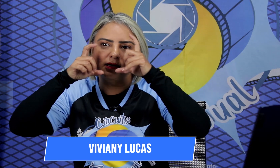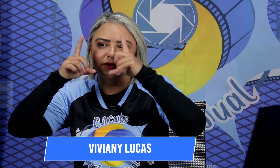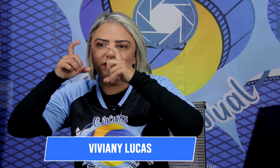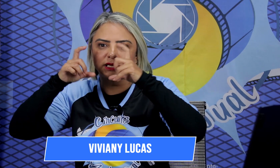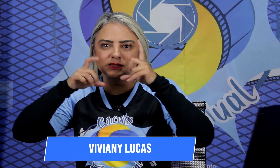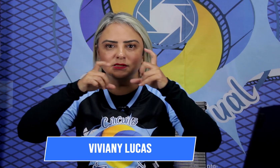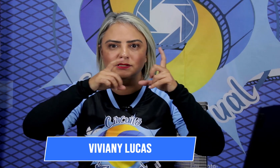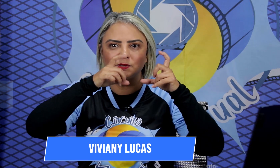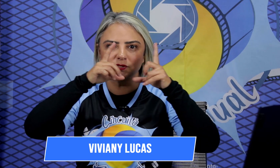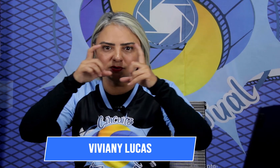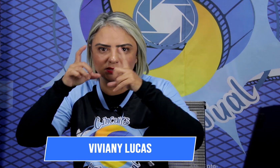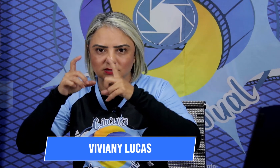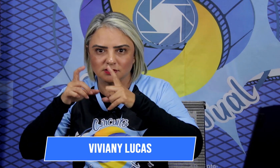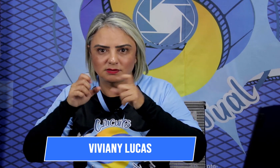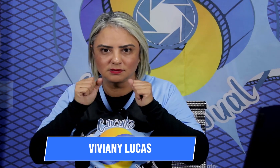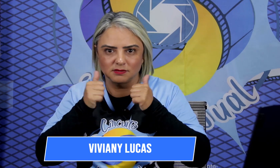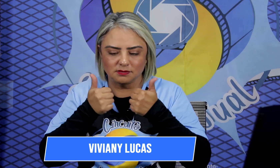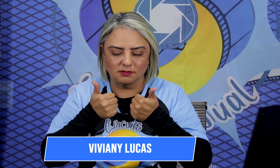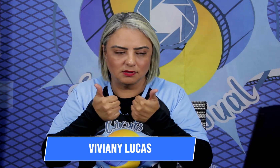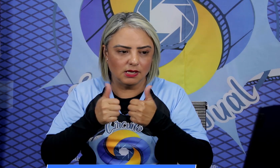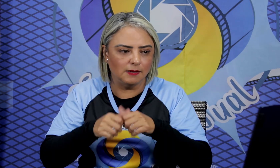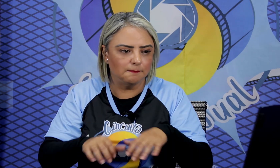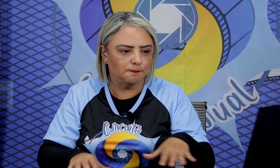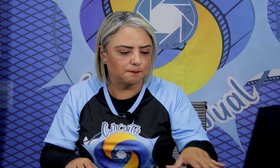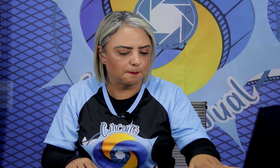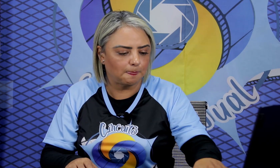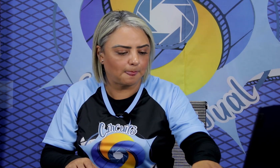ó, nessas expressões. Ok?